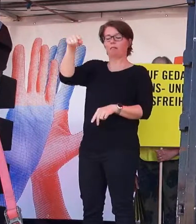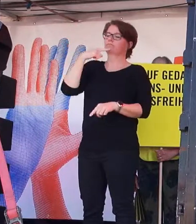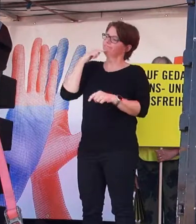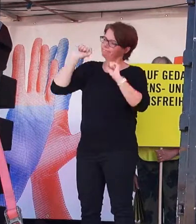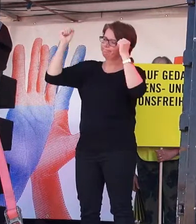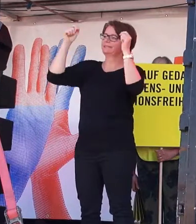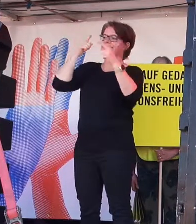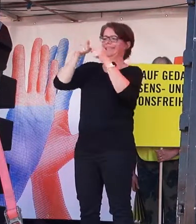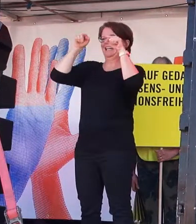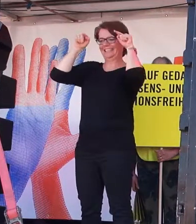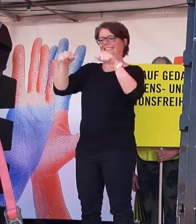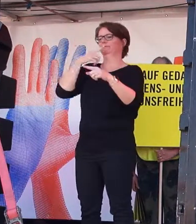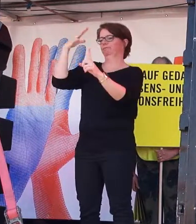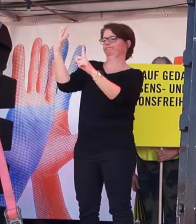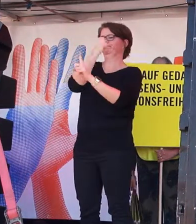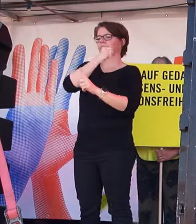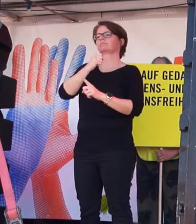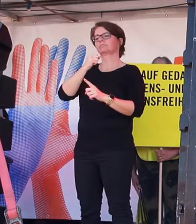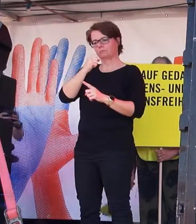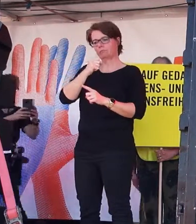hier solidarische Grüße sende.